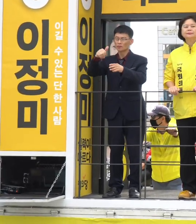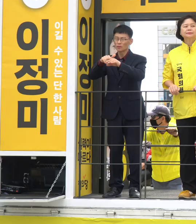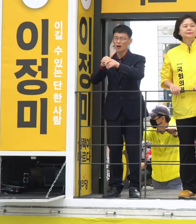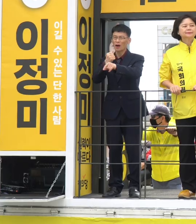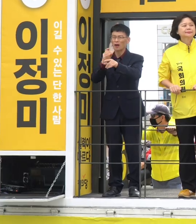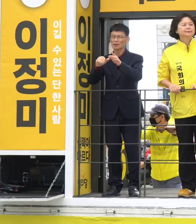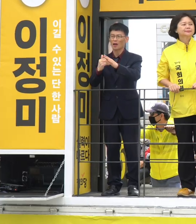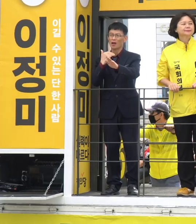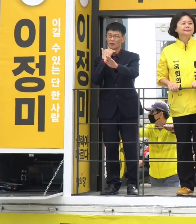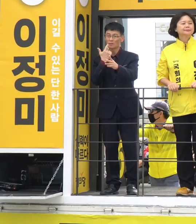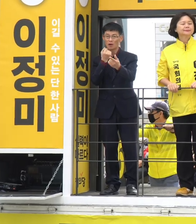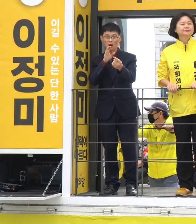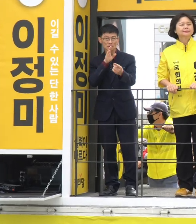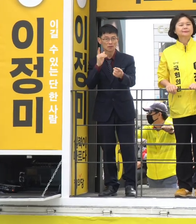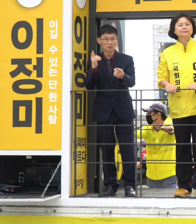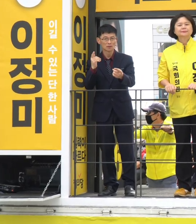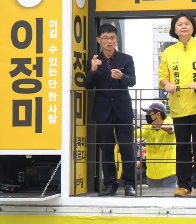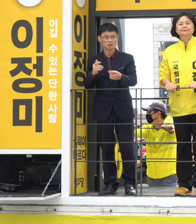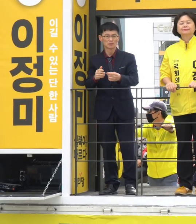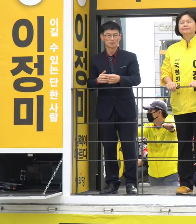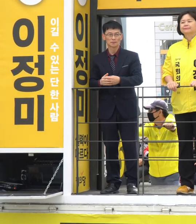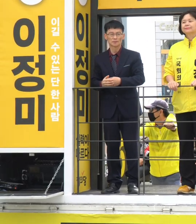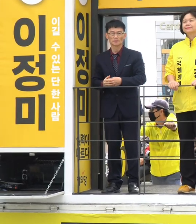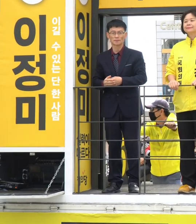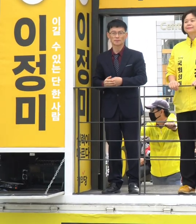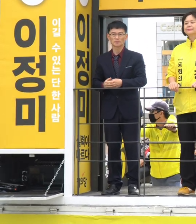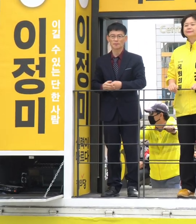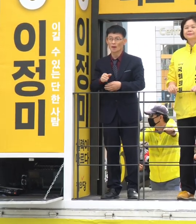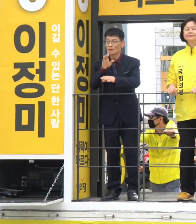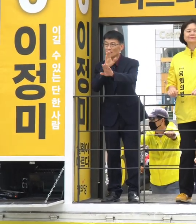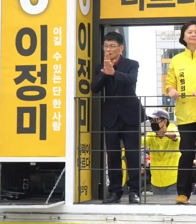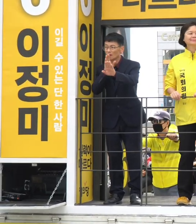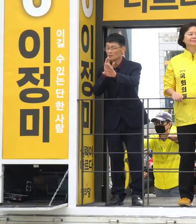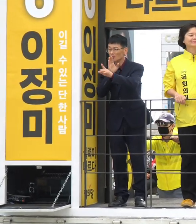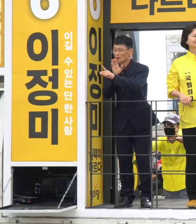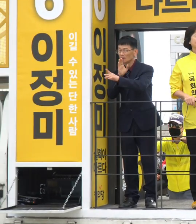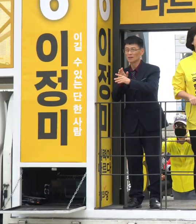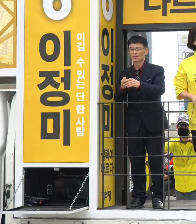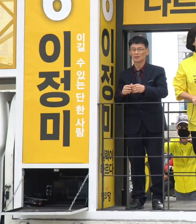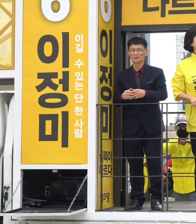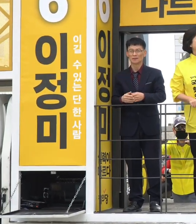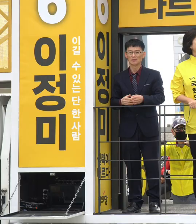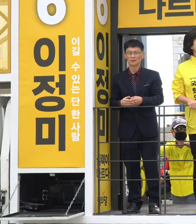총선 기다리신 거 아닙니까? 맞죠, 여러분?